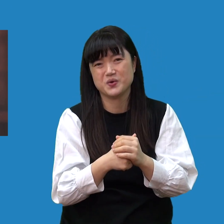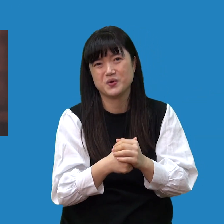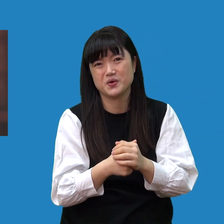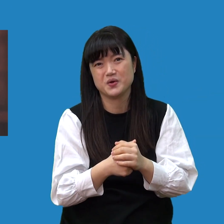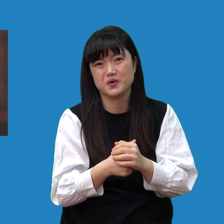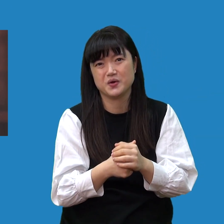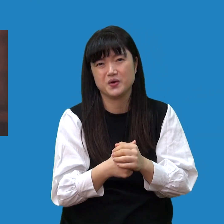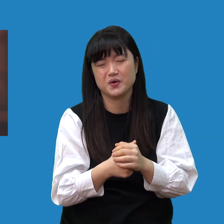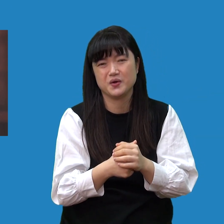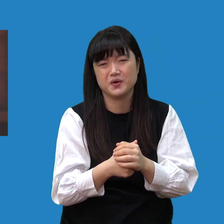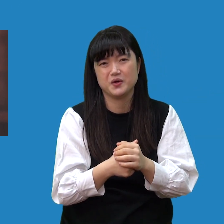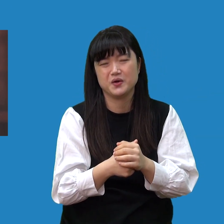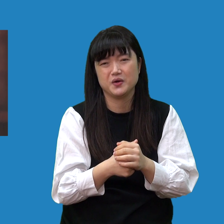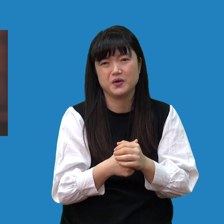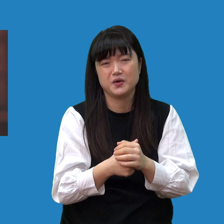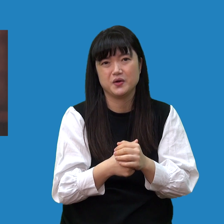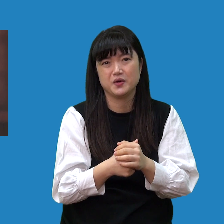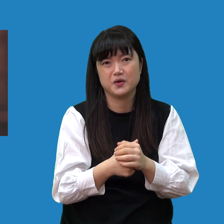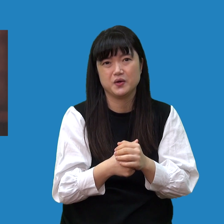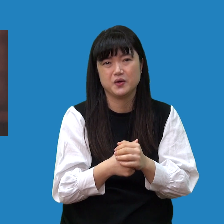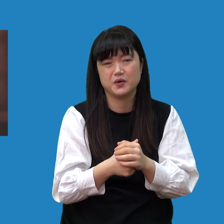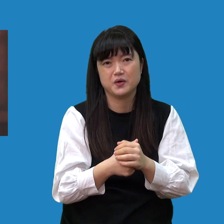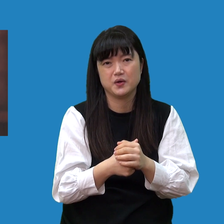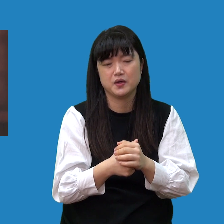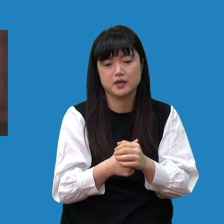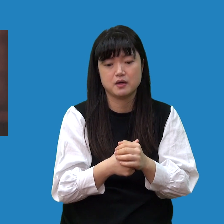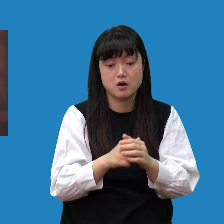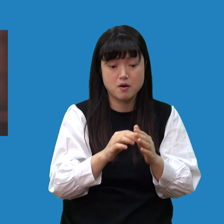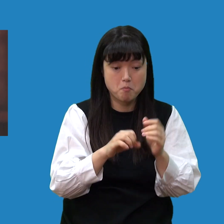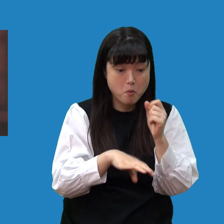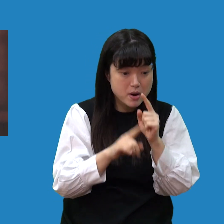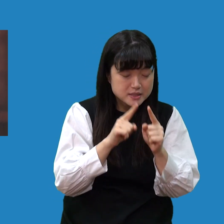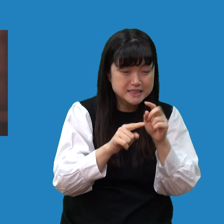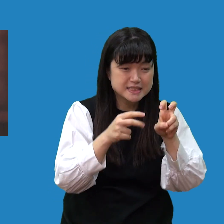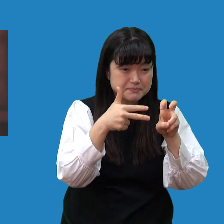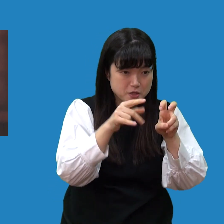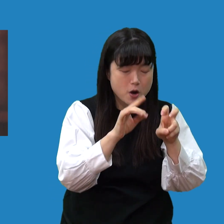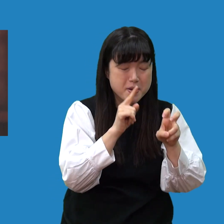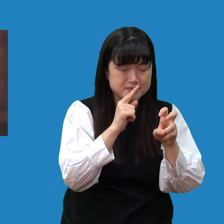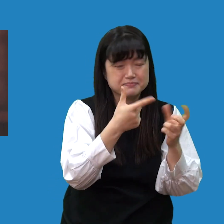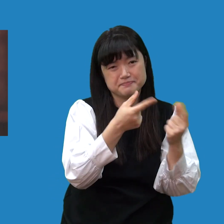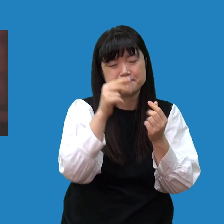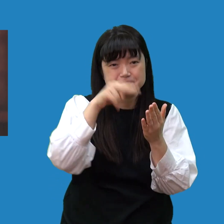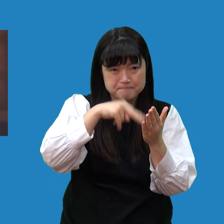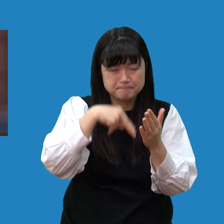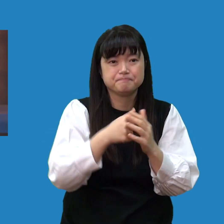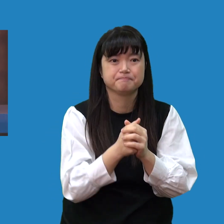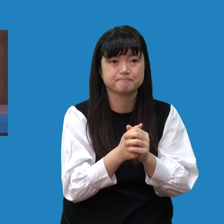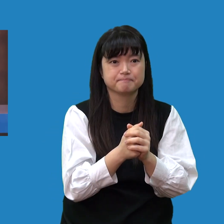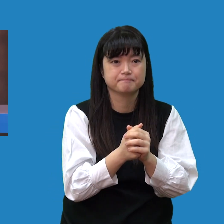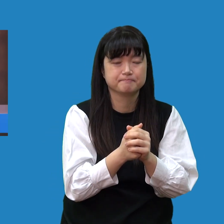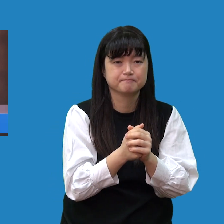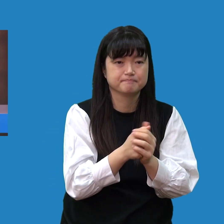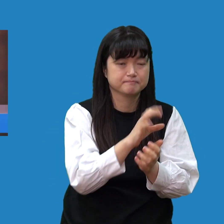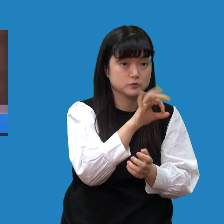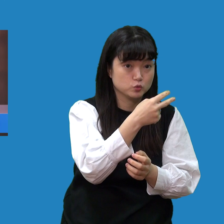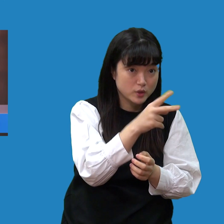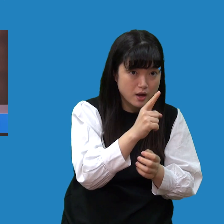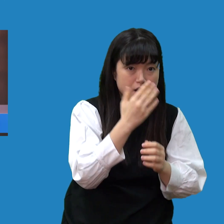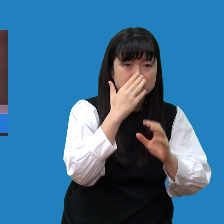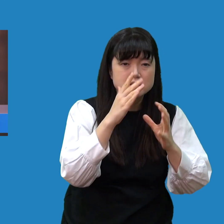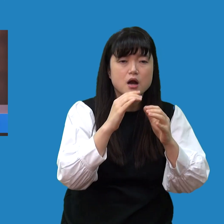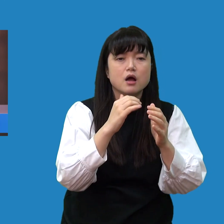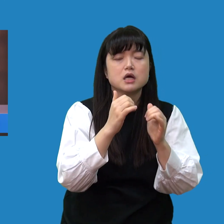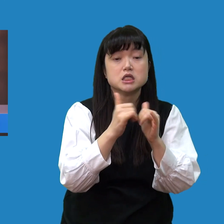자, 이제 오늘 본문이 시작되는 20절 말씀을 함께 읽어보시겠습니다. 같이 읽습니다. 다 같이